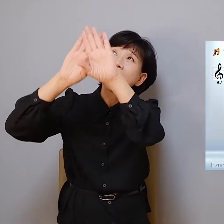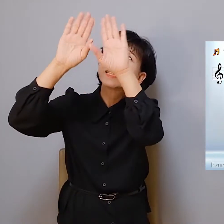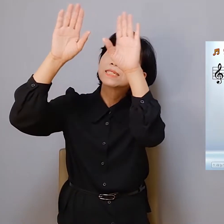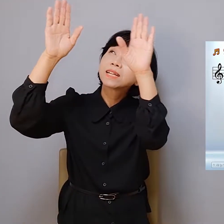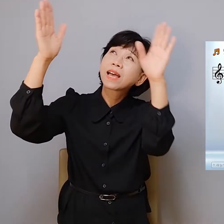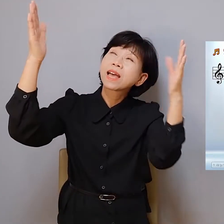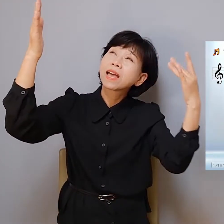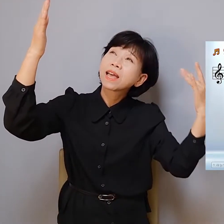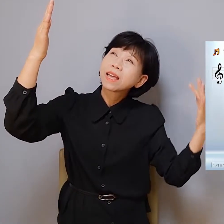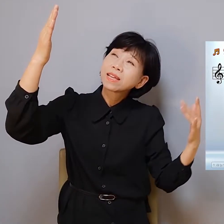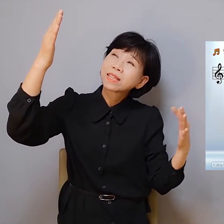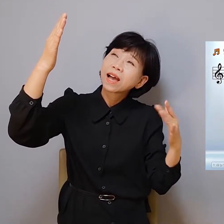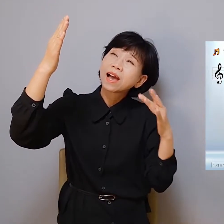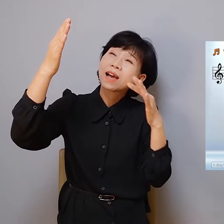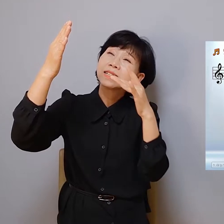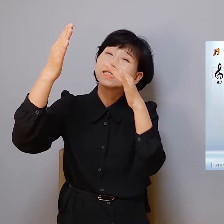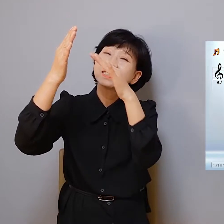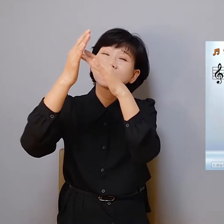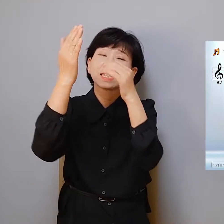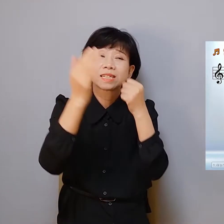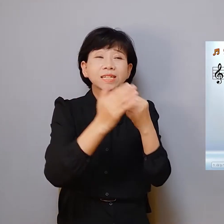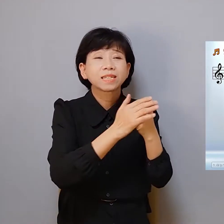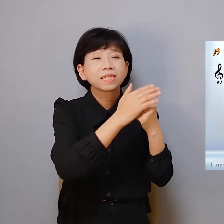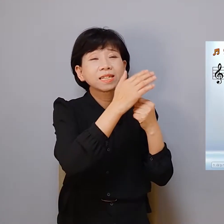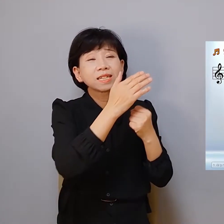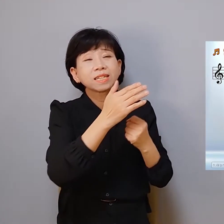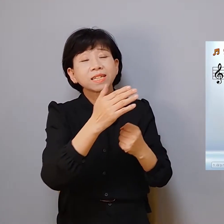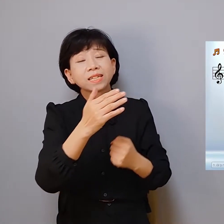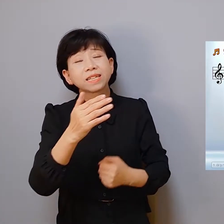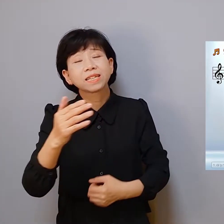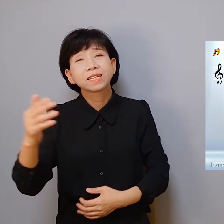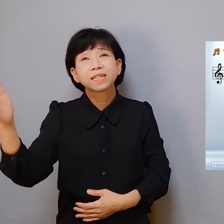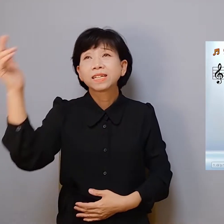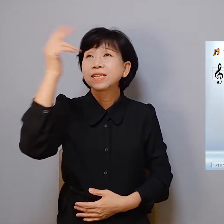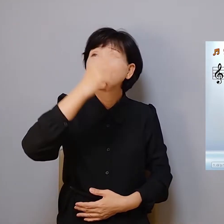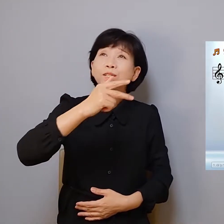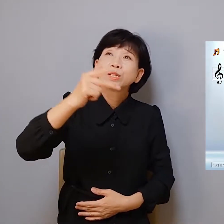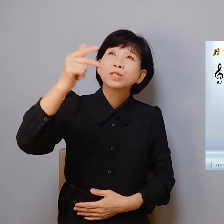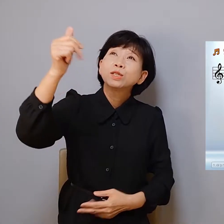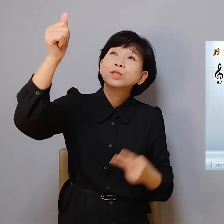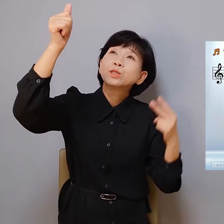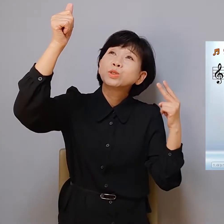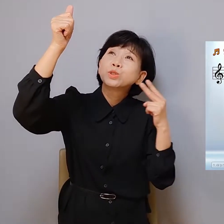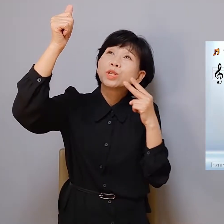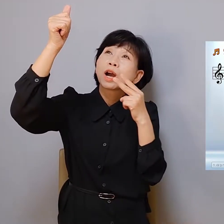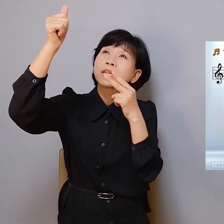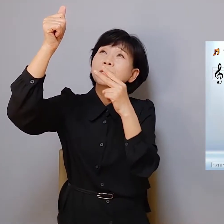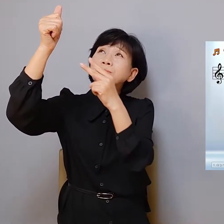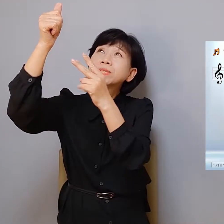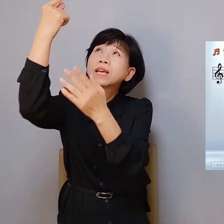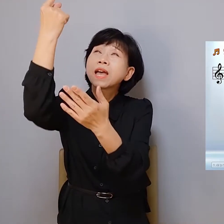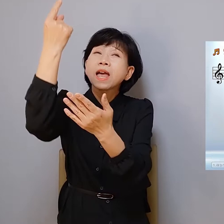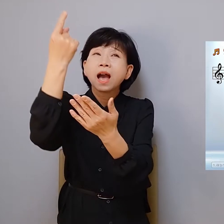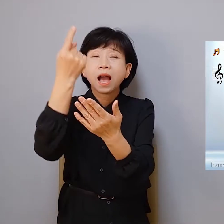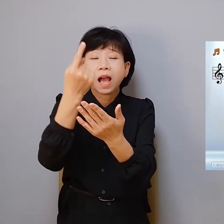향기가 하늘에 닿으니 주여 임재하여 주소서